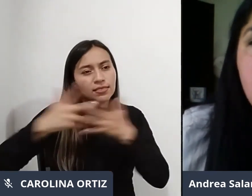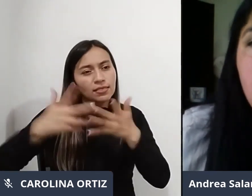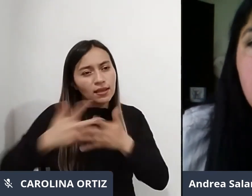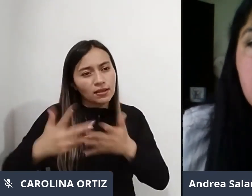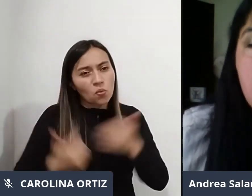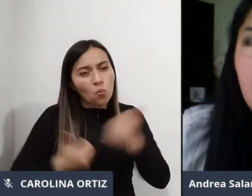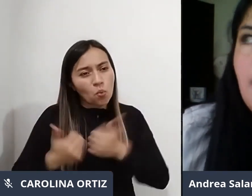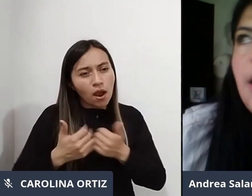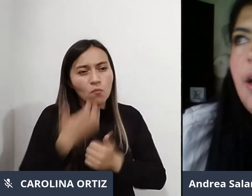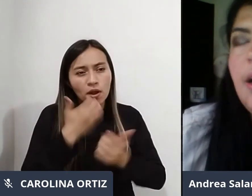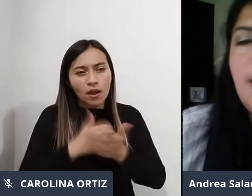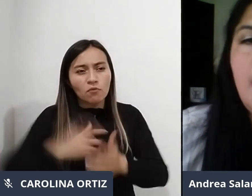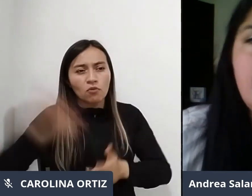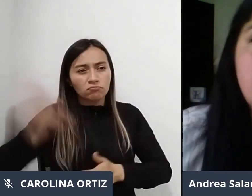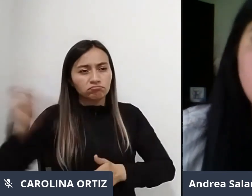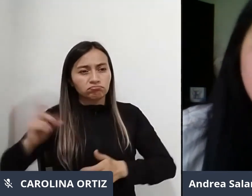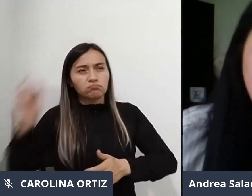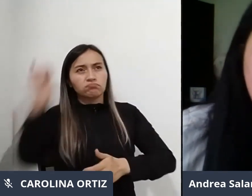grafitis,